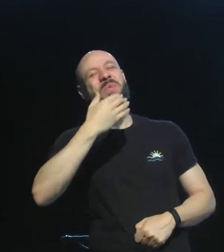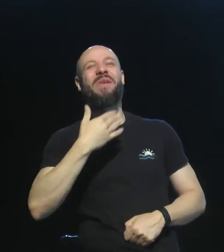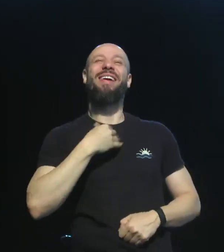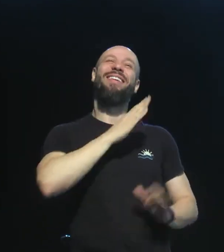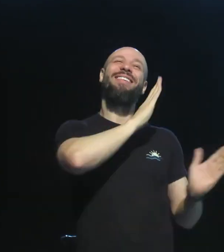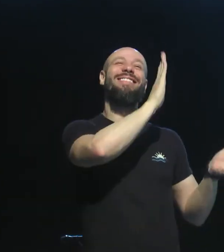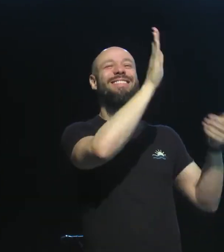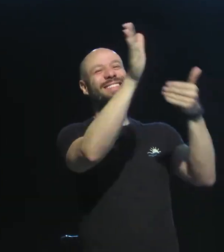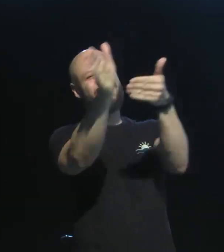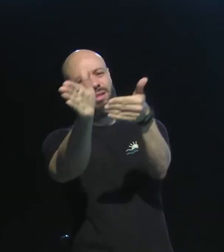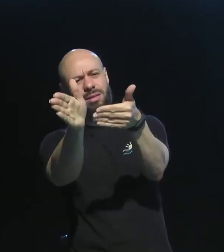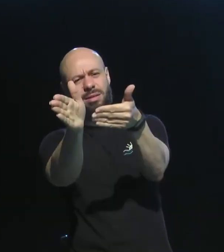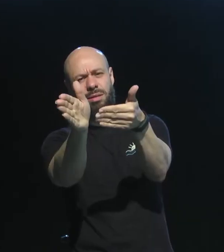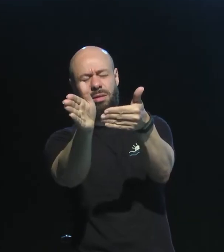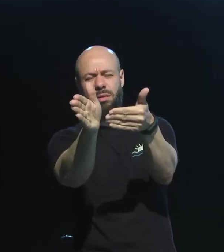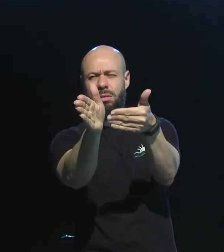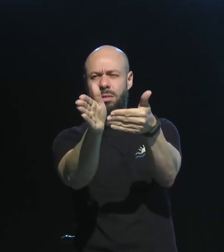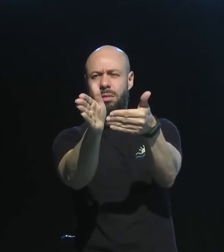diz?